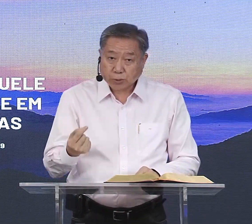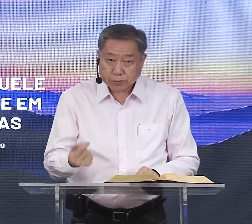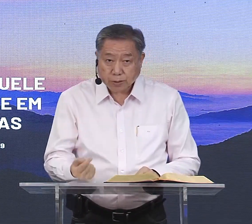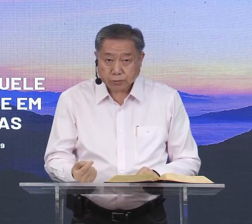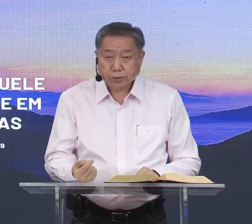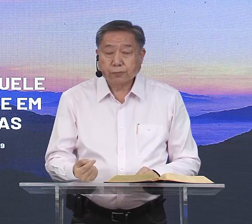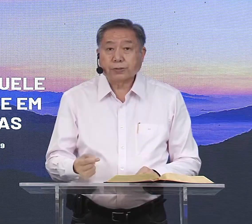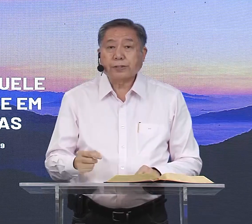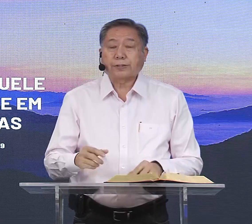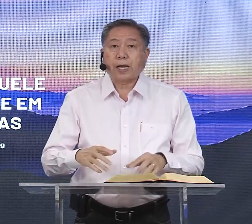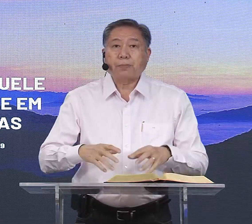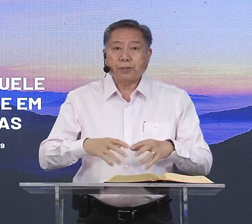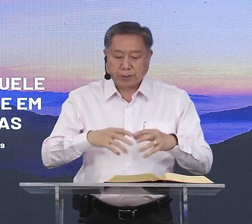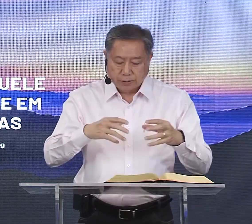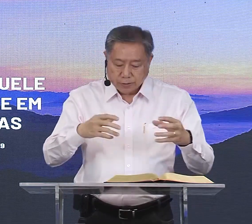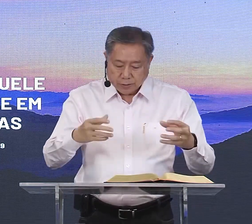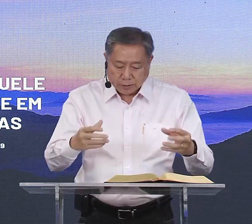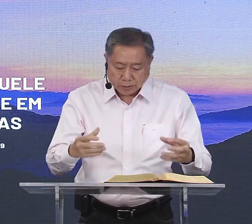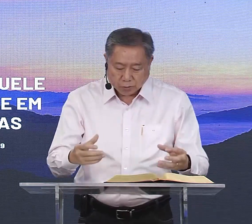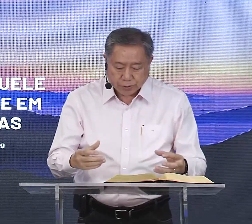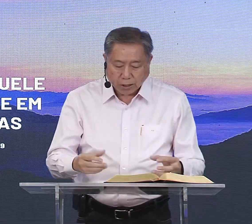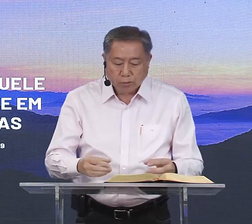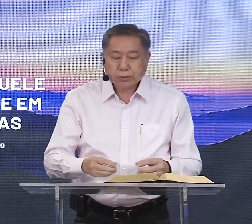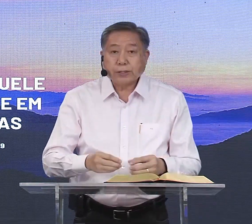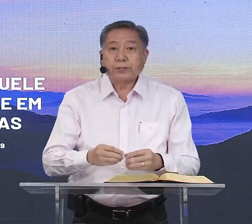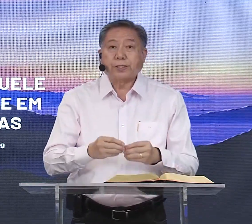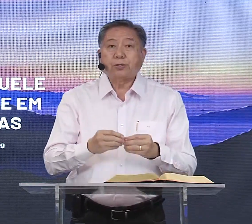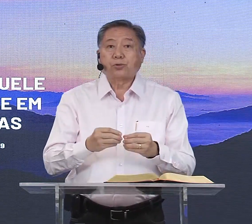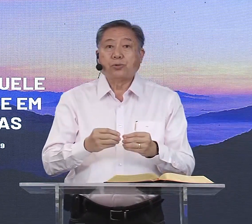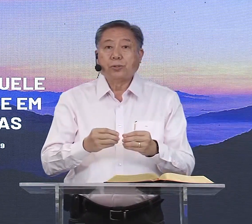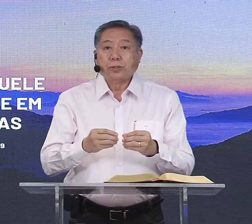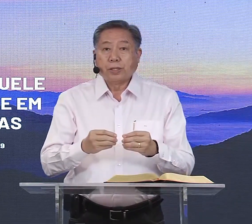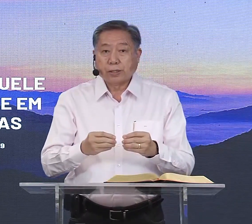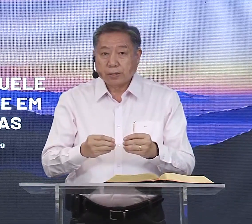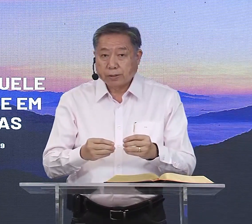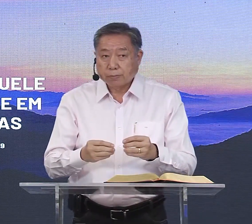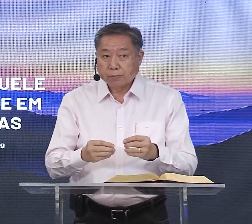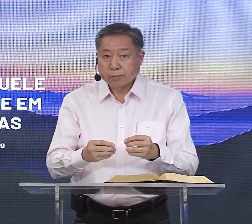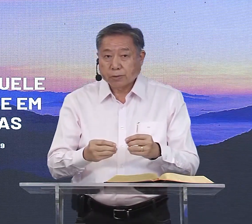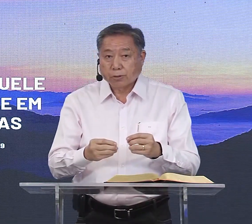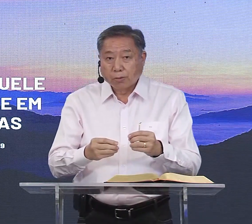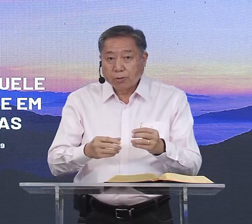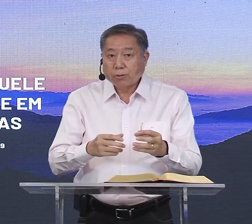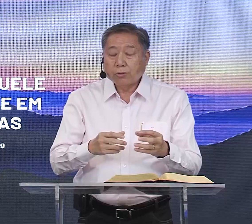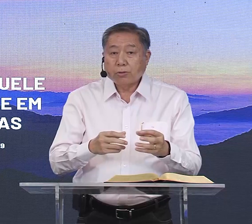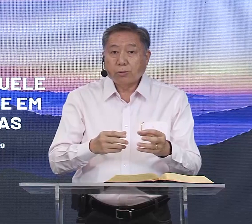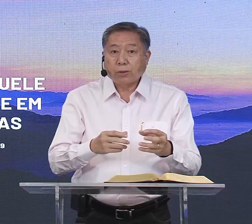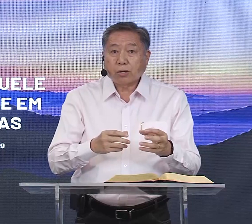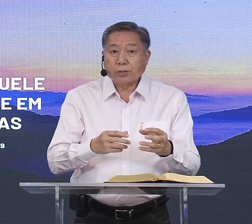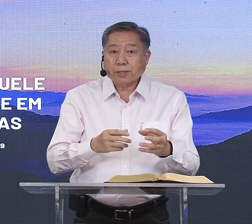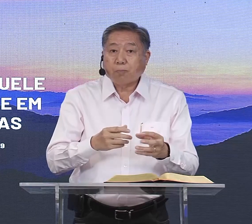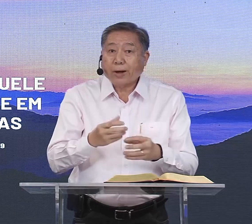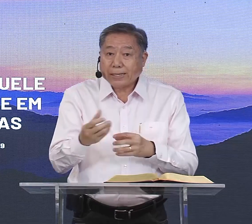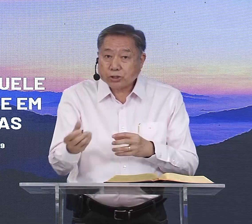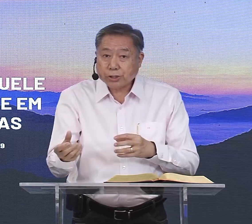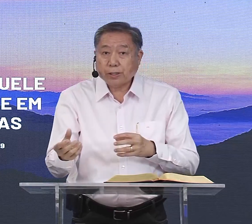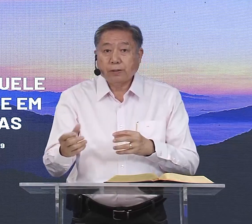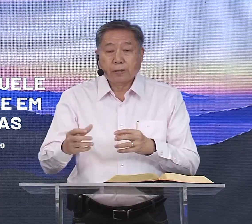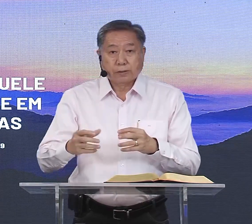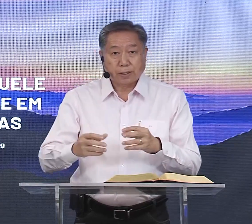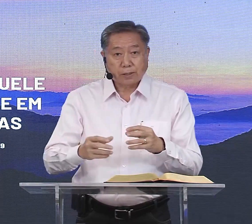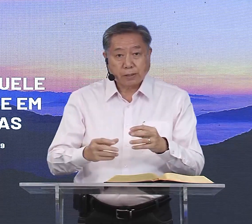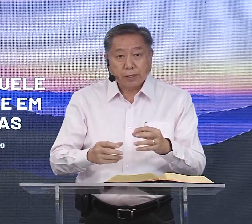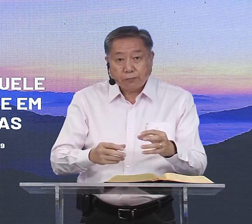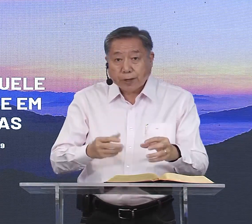das suas mãos. E vocês sabem que os Salmos é escrito como uma coisa